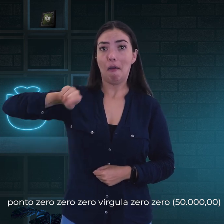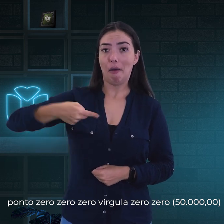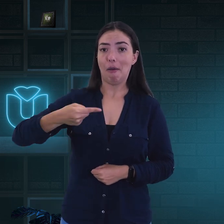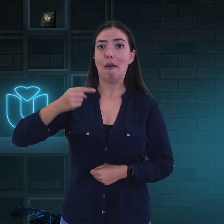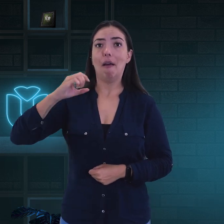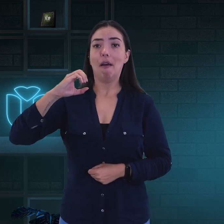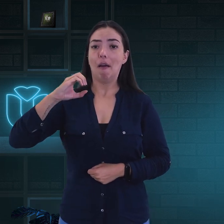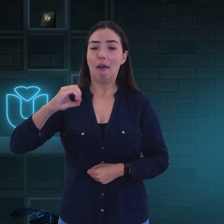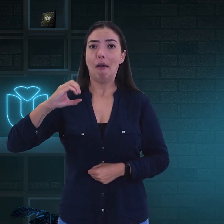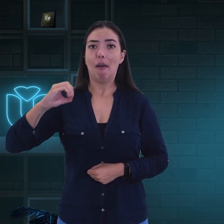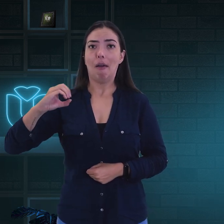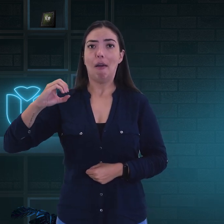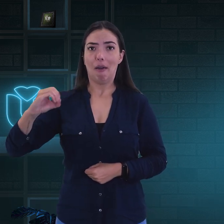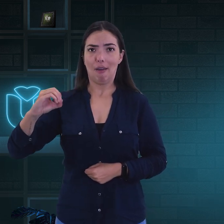50.000,00.